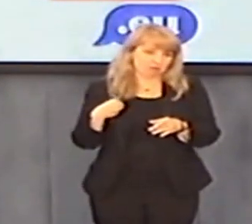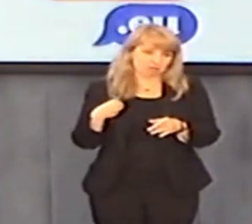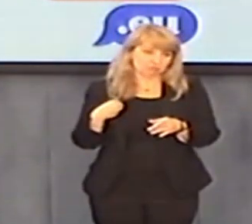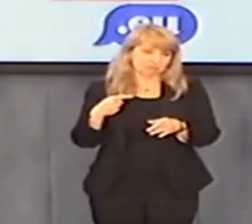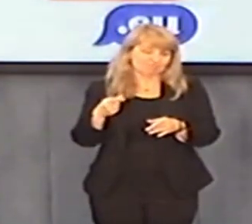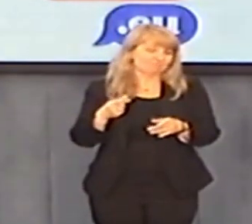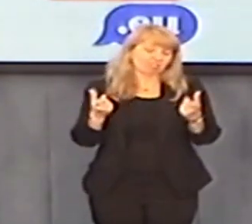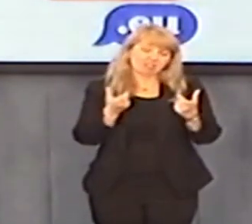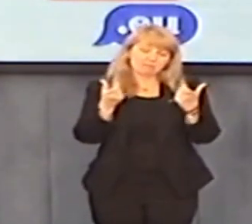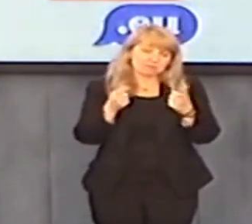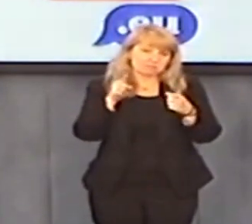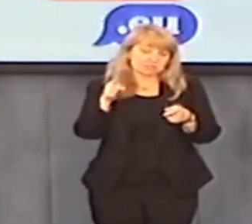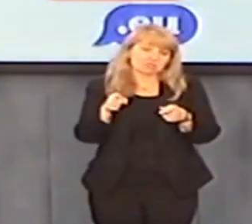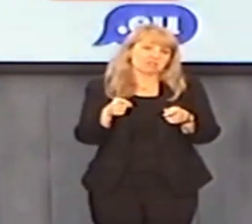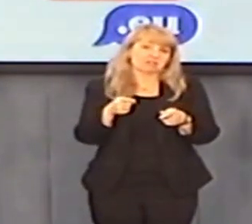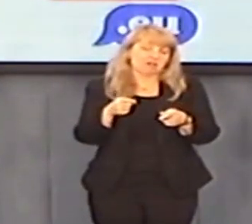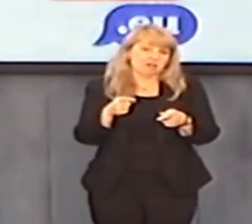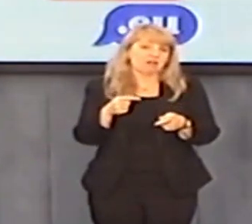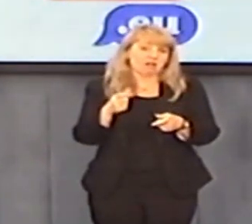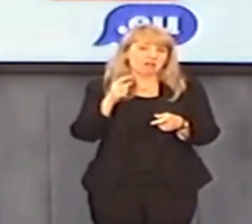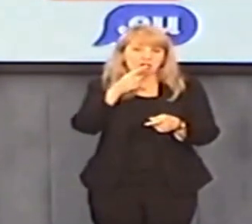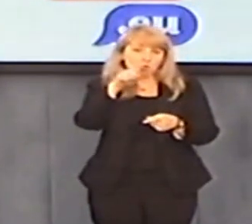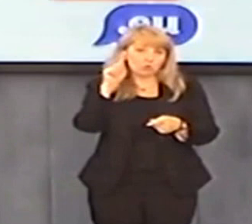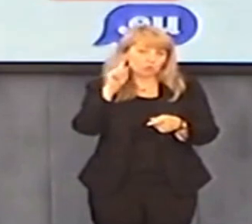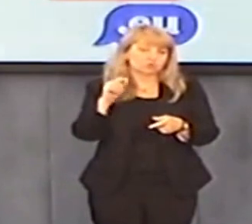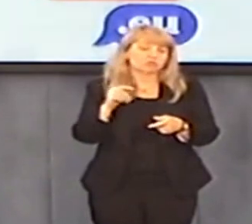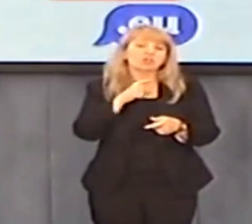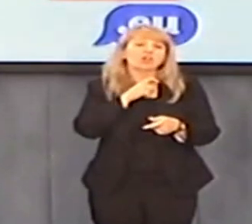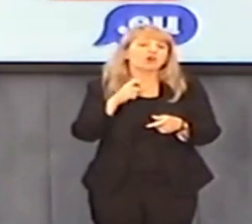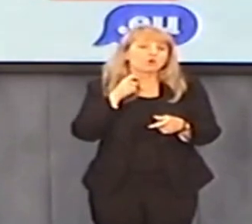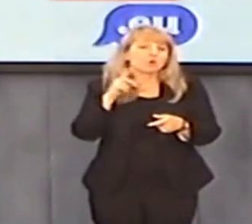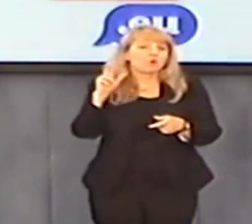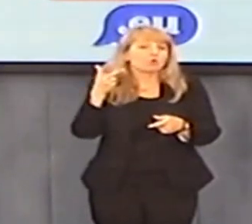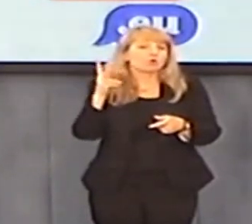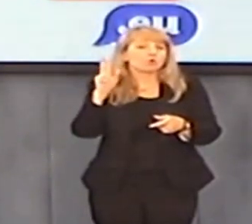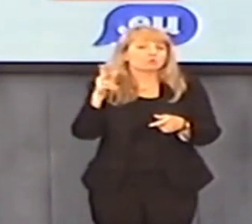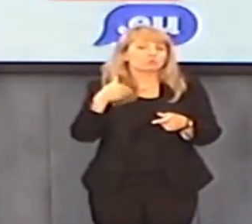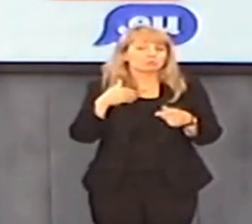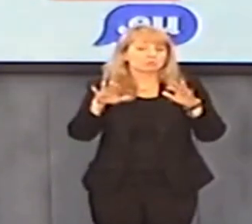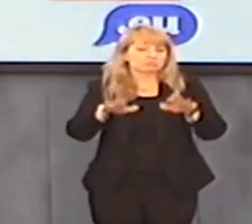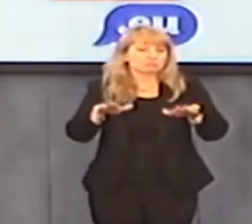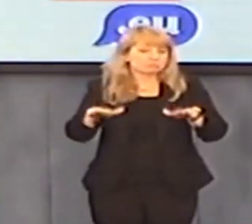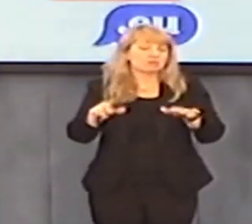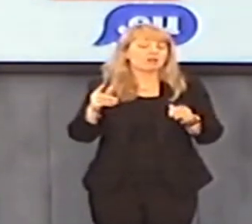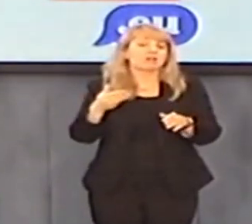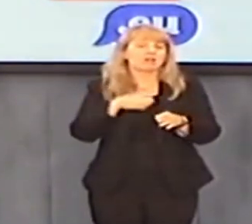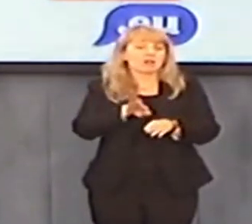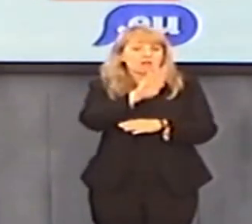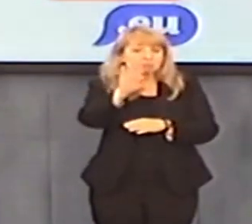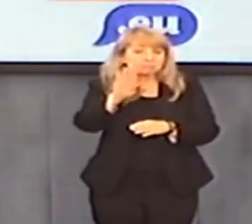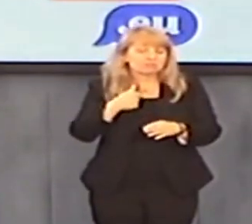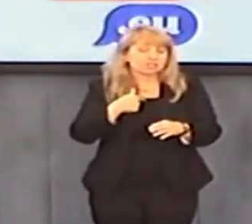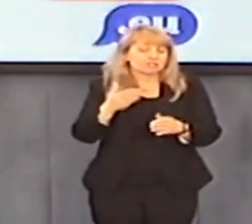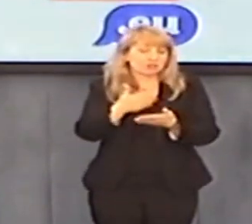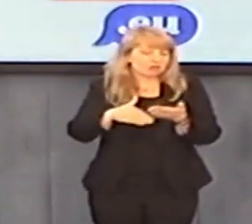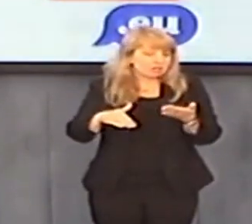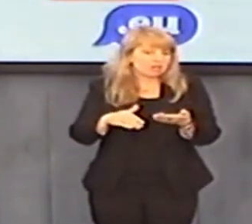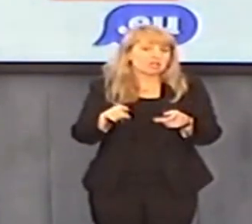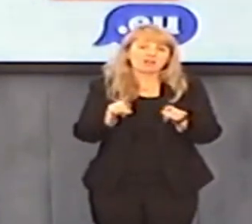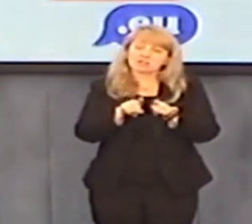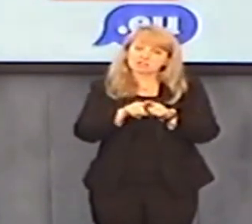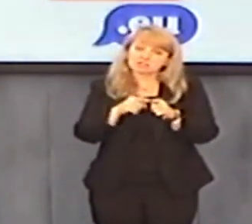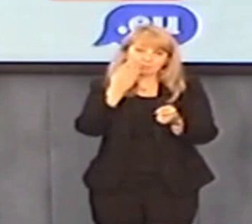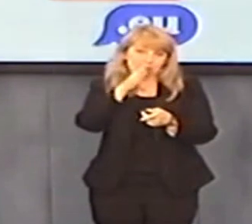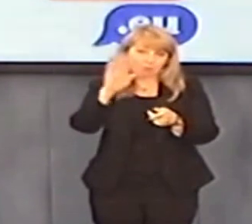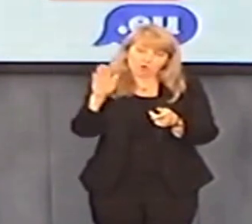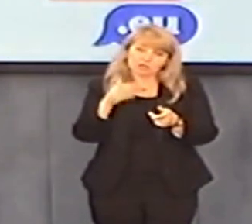jeździć, bo księża, którzy, jak to szumnie mówią, reprezentują nasz kraj za granicą, no reprezentują go